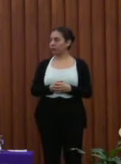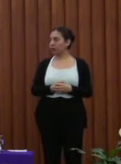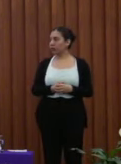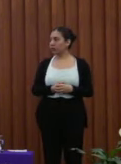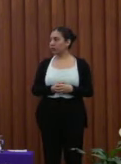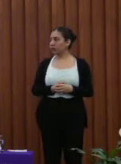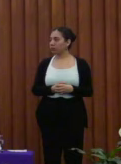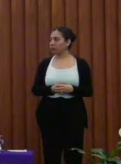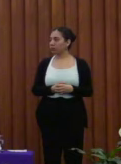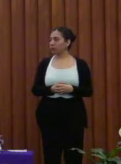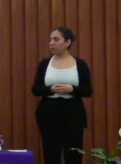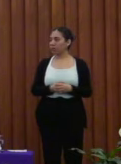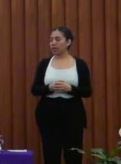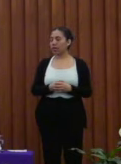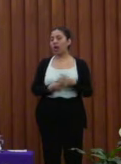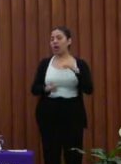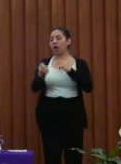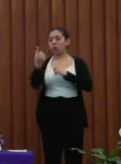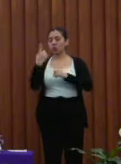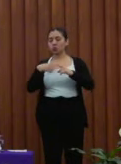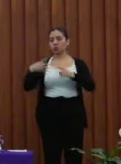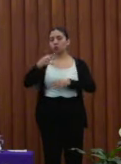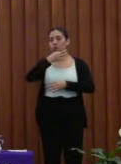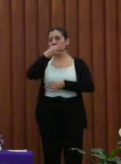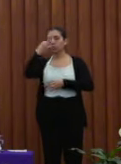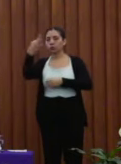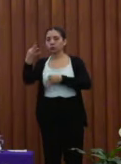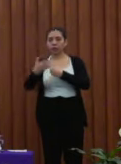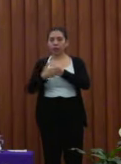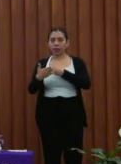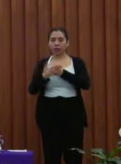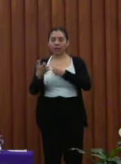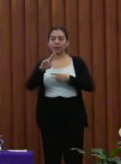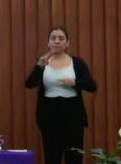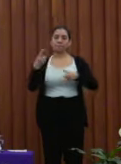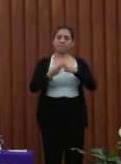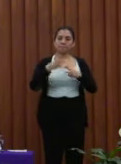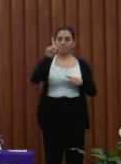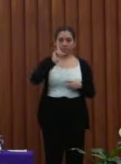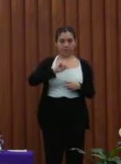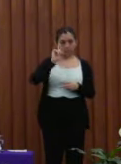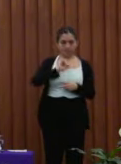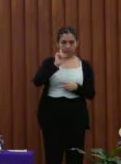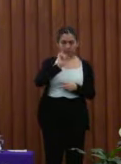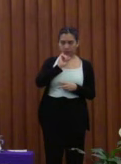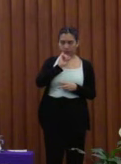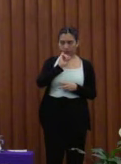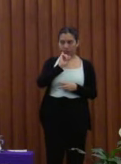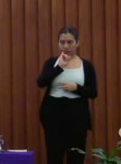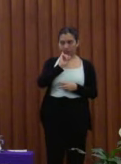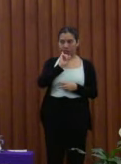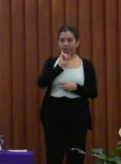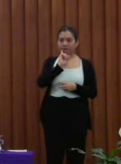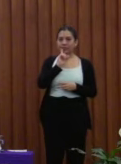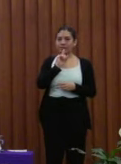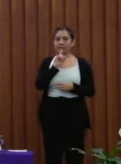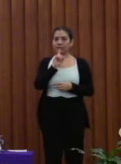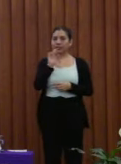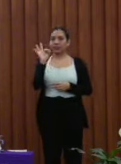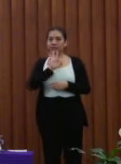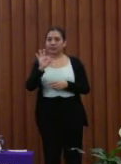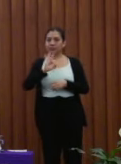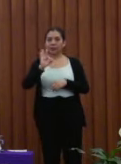reportan como feminicidios, algunos sospechamos que son como feminicidios, es decir, que cuenta más su condición de género,